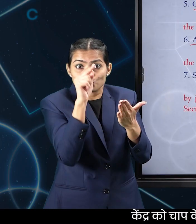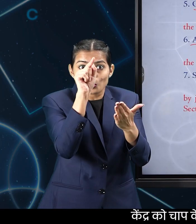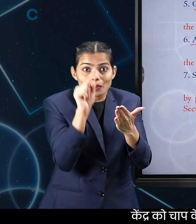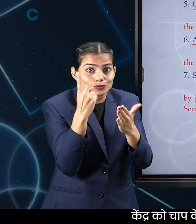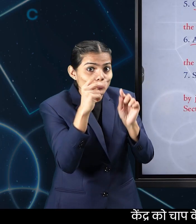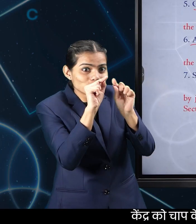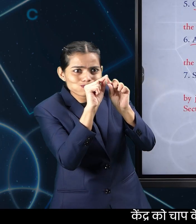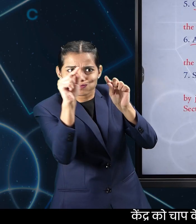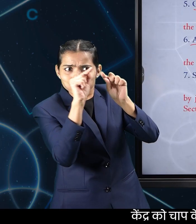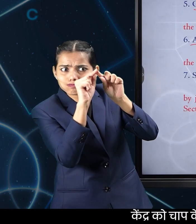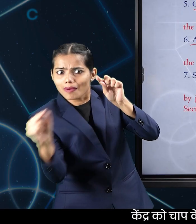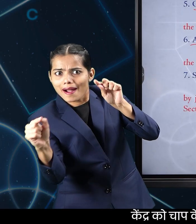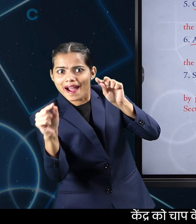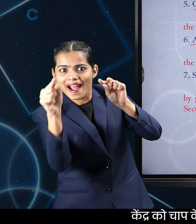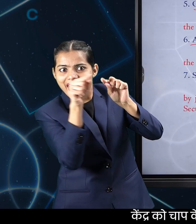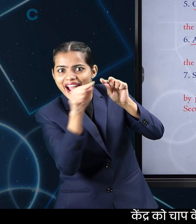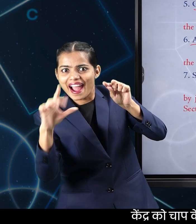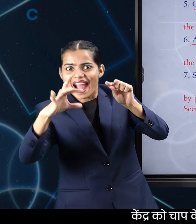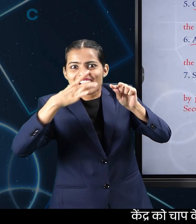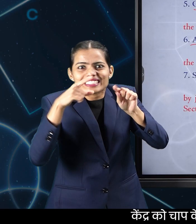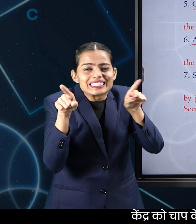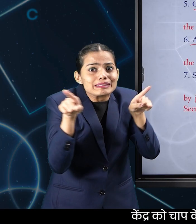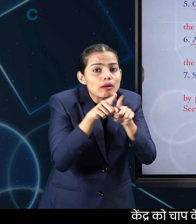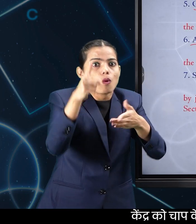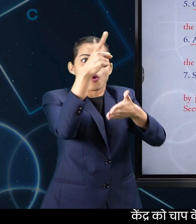के अंतिम बिंदुओं से जोड़कर अचल कहलाता है।